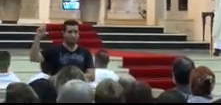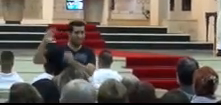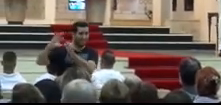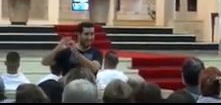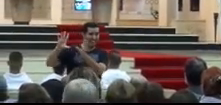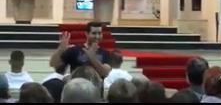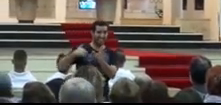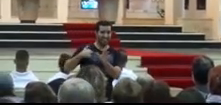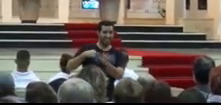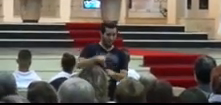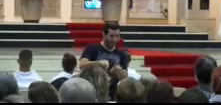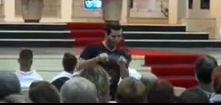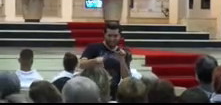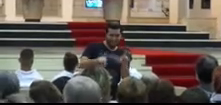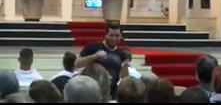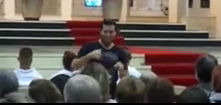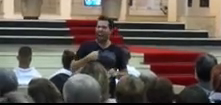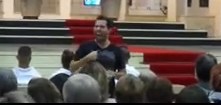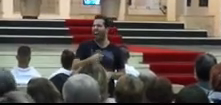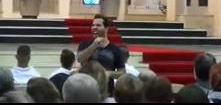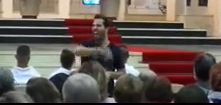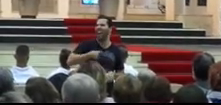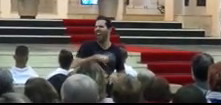Judas já estava contando.